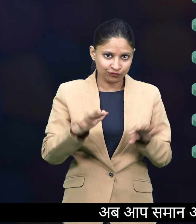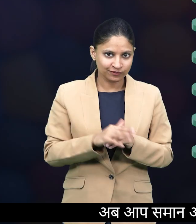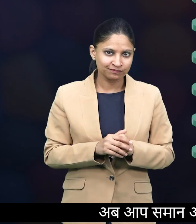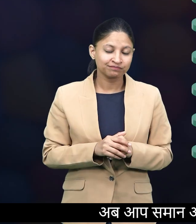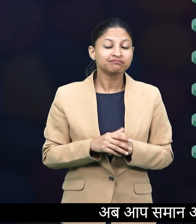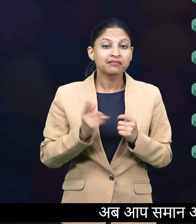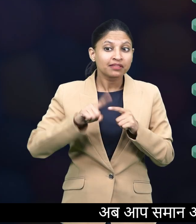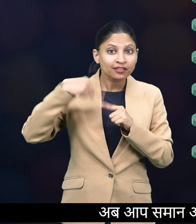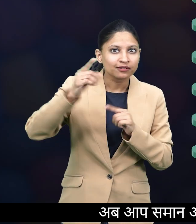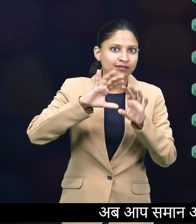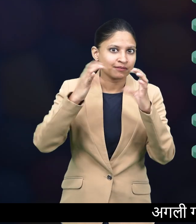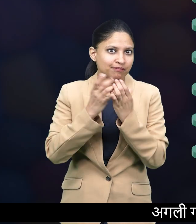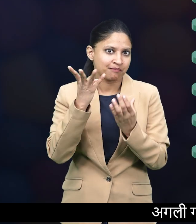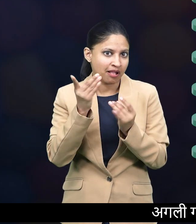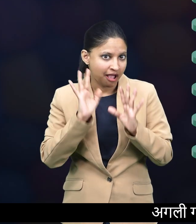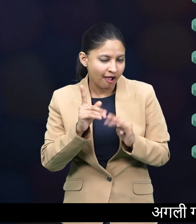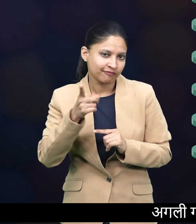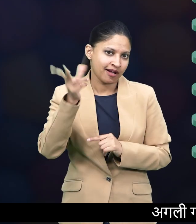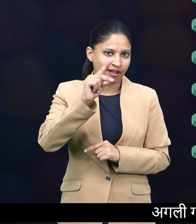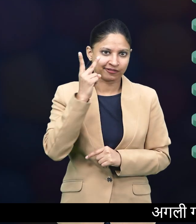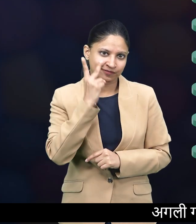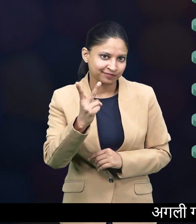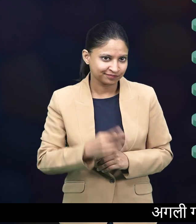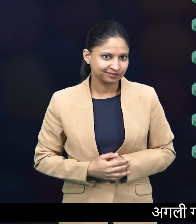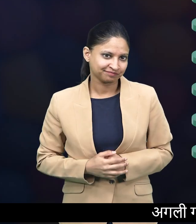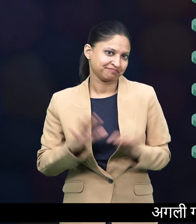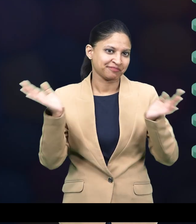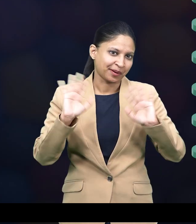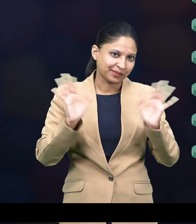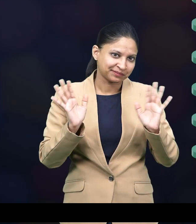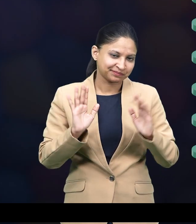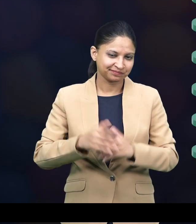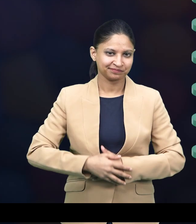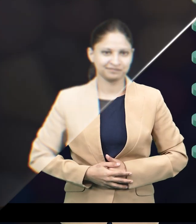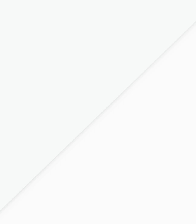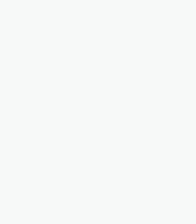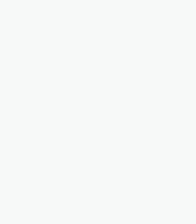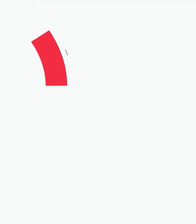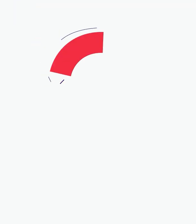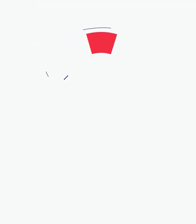अगली गणित की कक्षा में फिर मिलेंगे। नमस्कार।